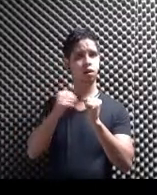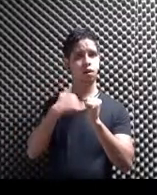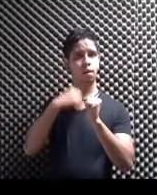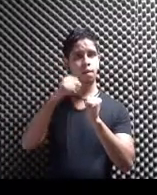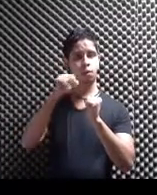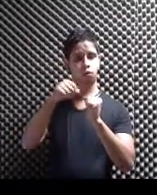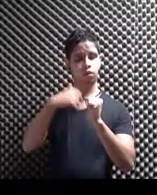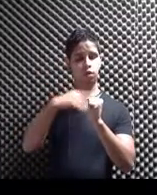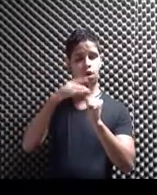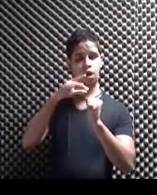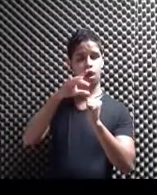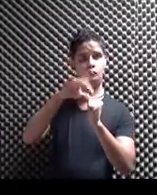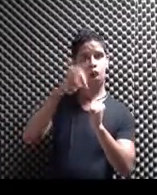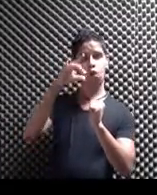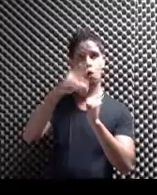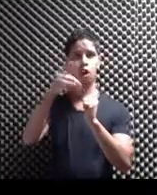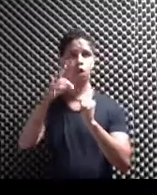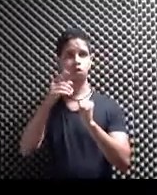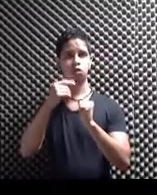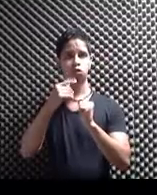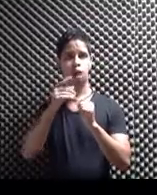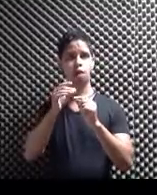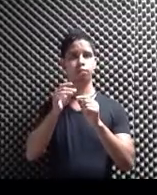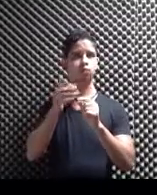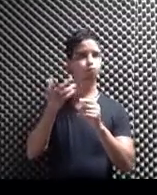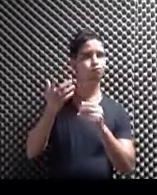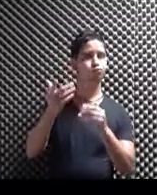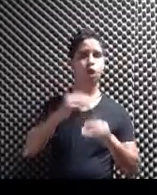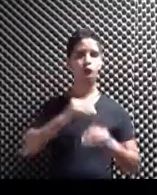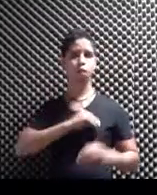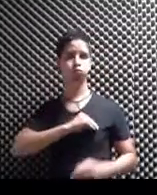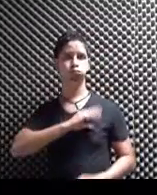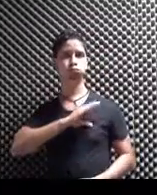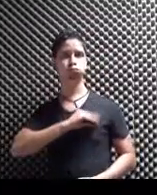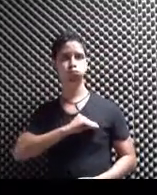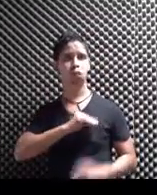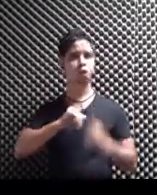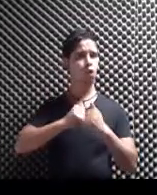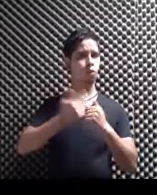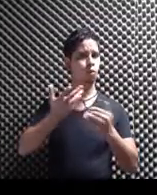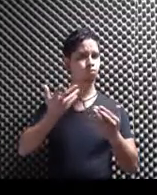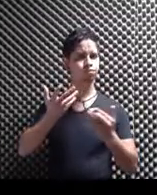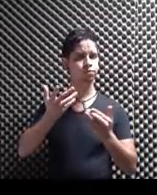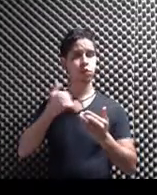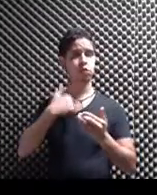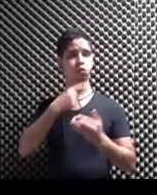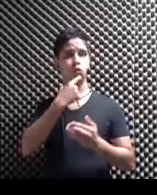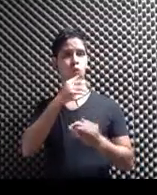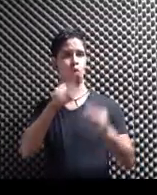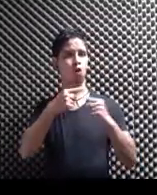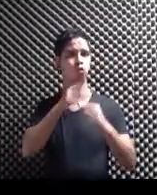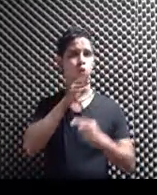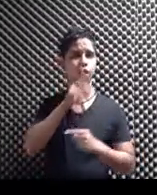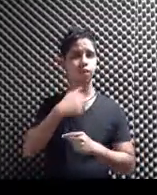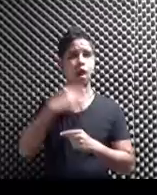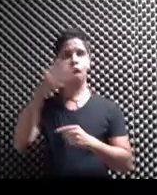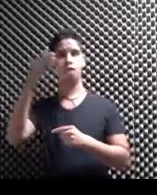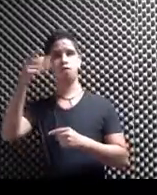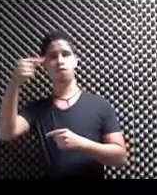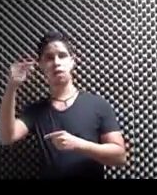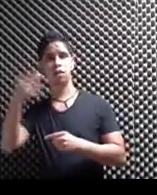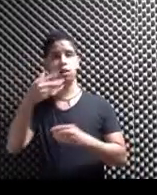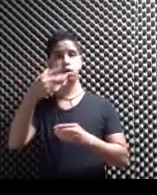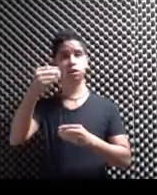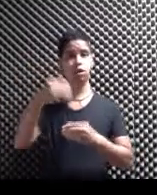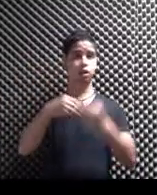escoger sus estados de ánimo Ajá Entonces cuando tú hablas de que el verde y el azul entonces lo que se está pidiendo con